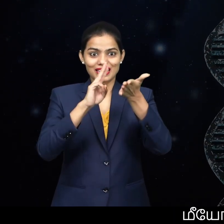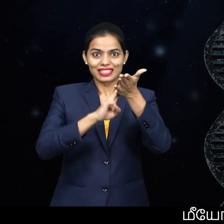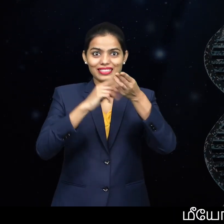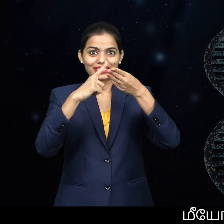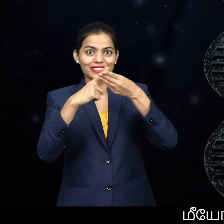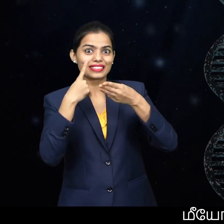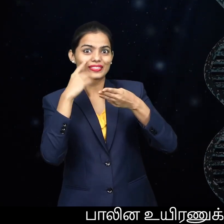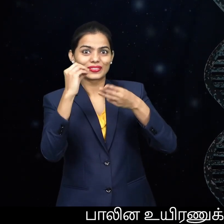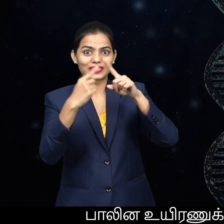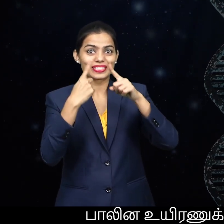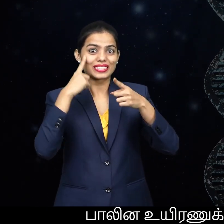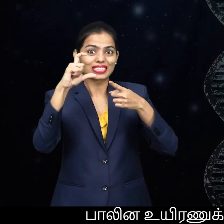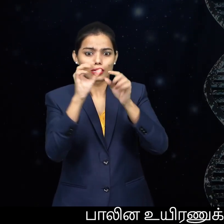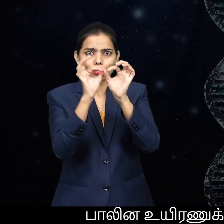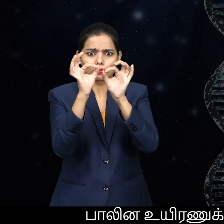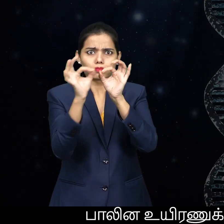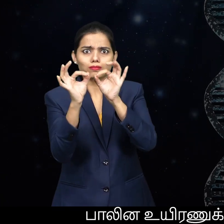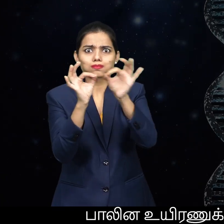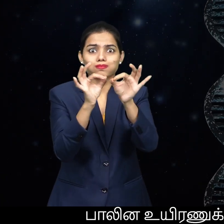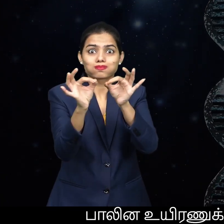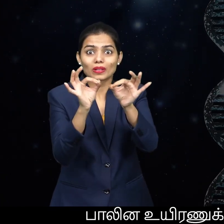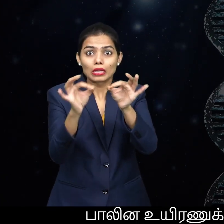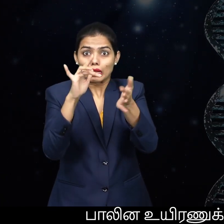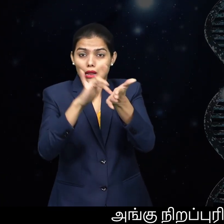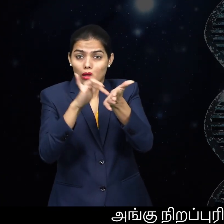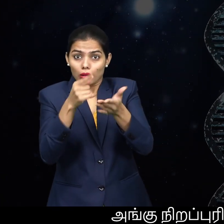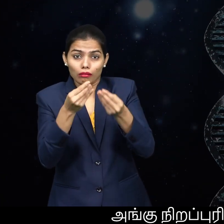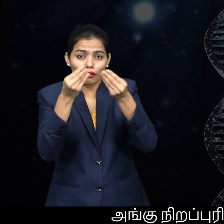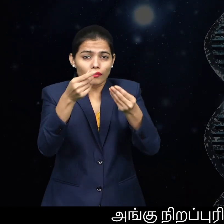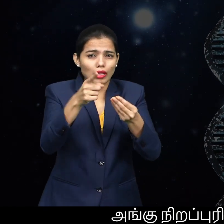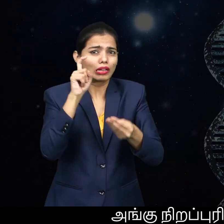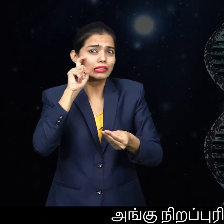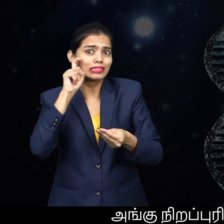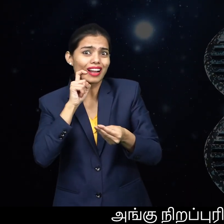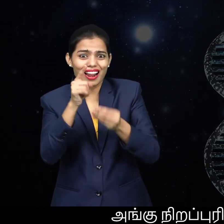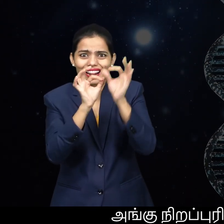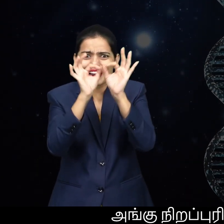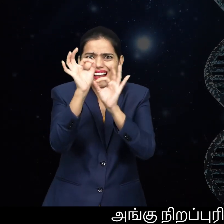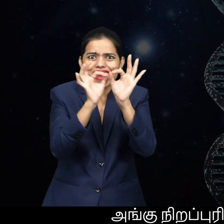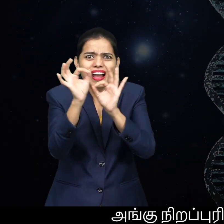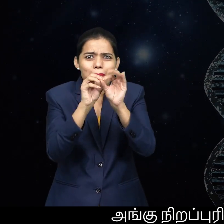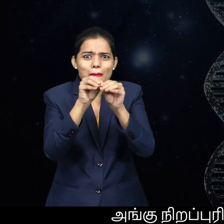மியோட்டிக் பிரிவு பாலின உயிரணுக்களில் நடைபெறுகிறது, அங்கு நிறப்புரி எண் பாதியாகிறது.